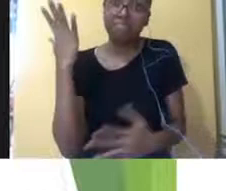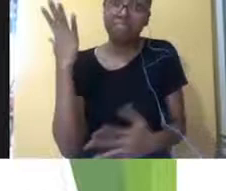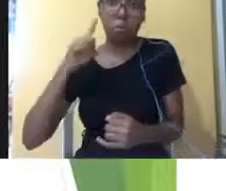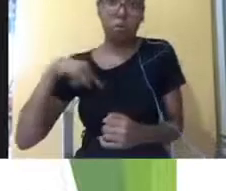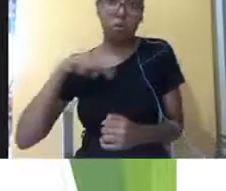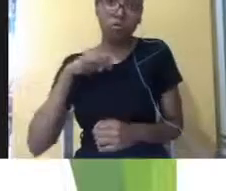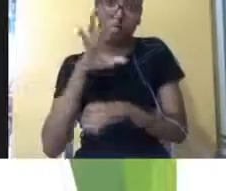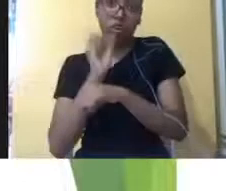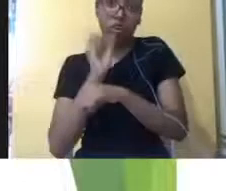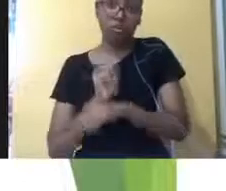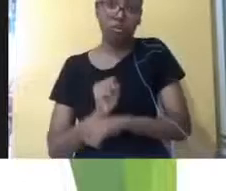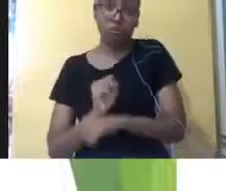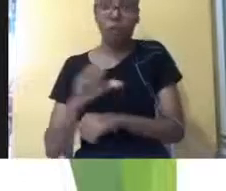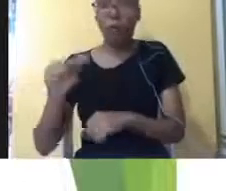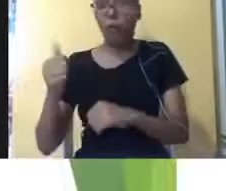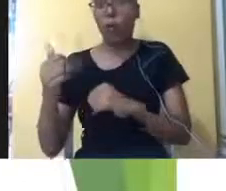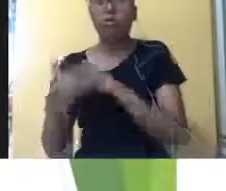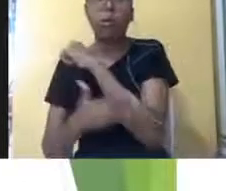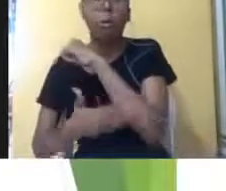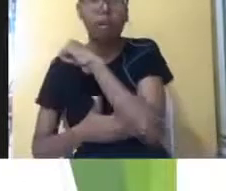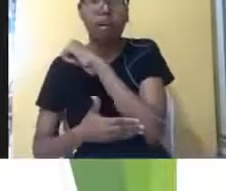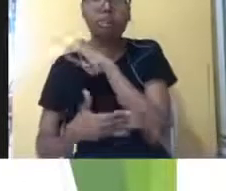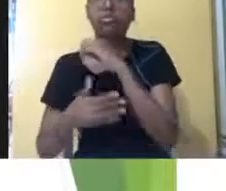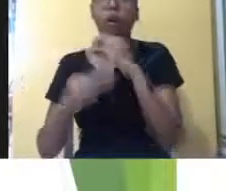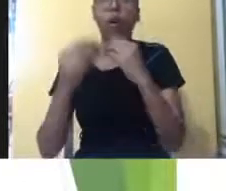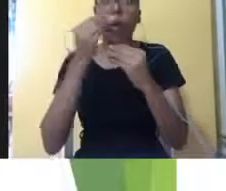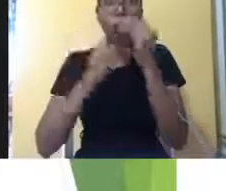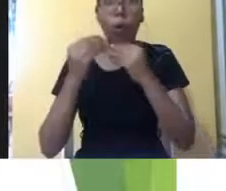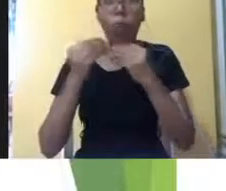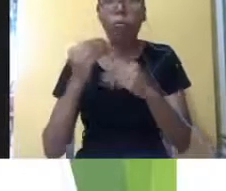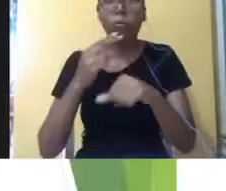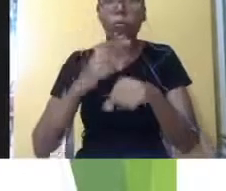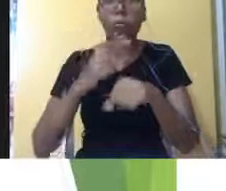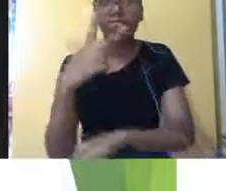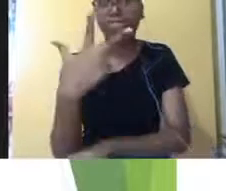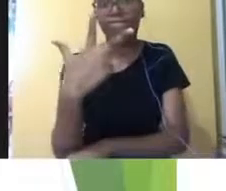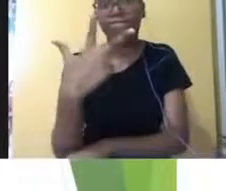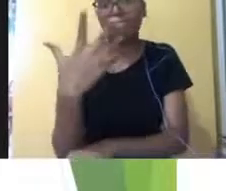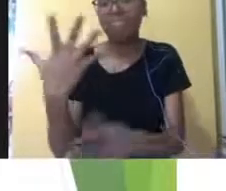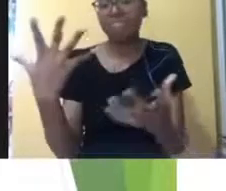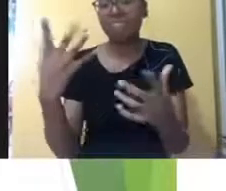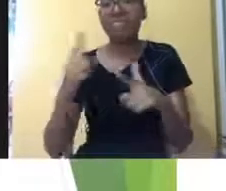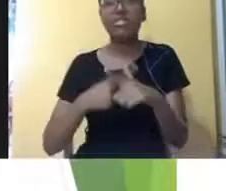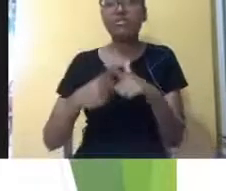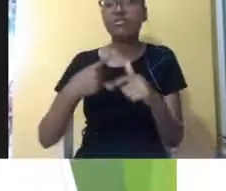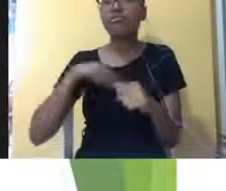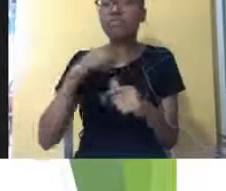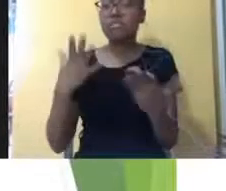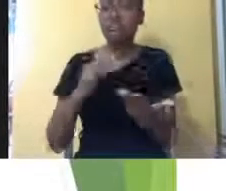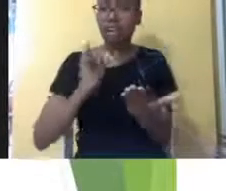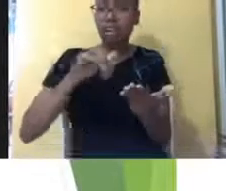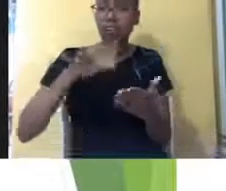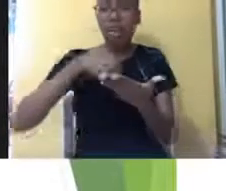país. No. Hay países que la gente come, almuerza a las 3 de la tarde. Entonces, eso lo hemos aprendido